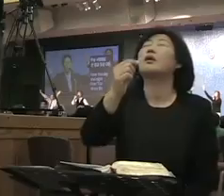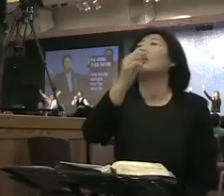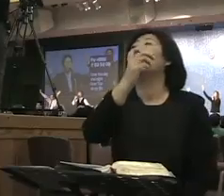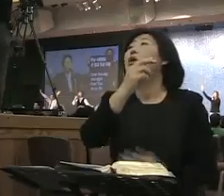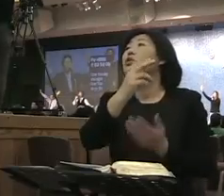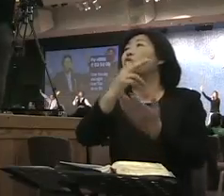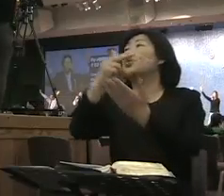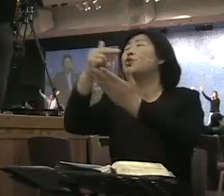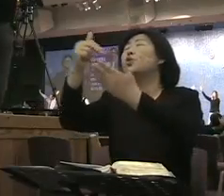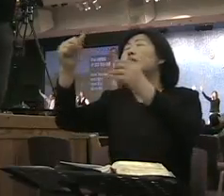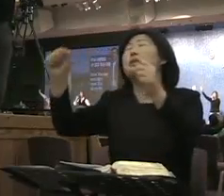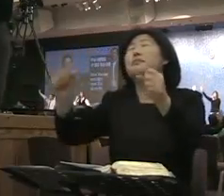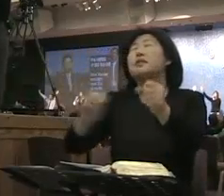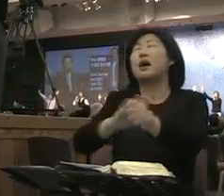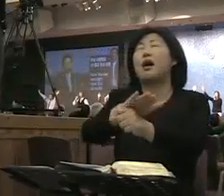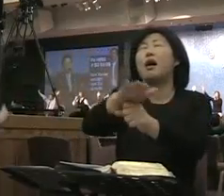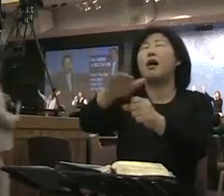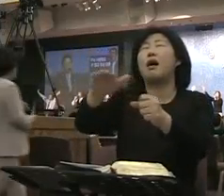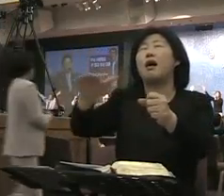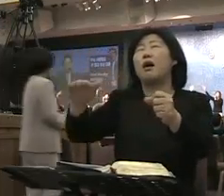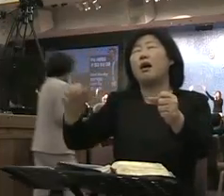사랑합니다. 주님